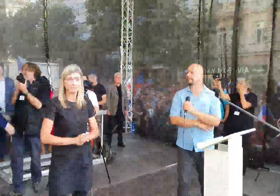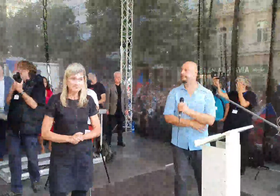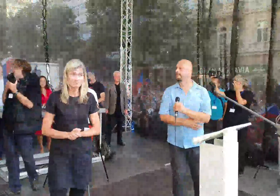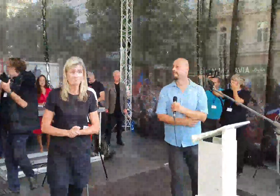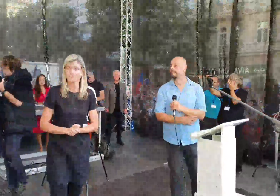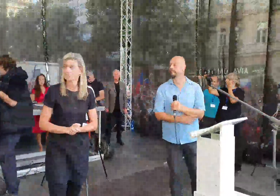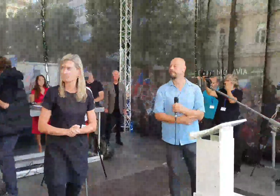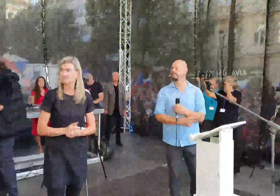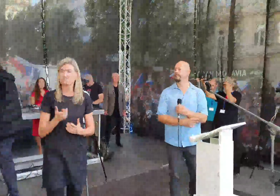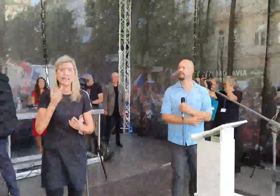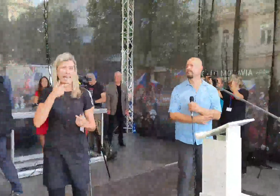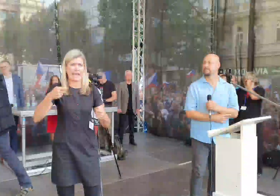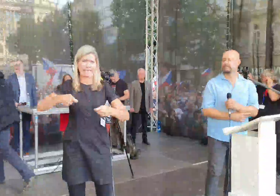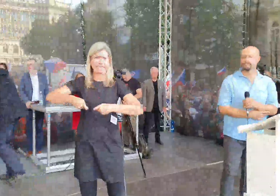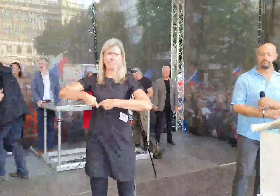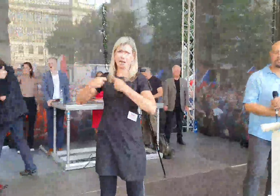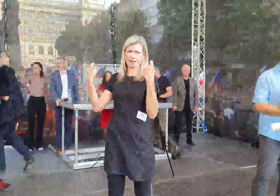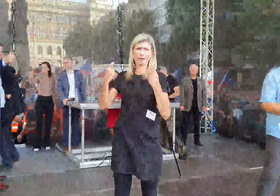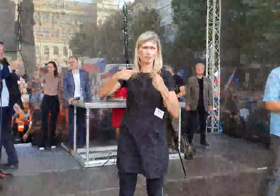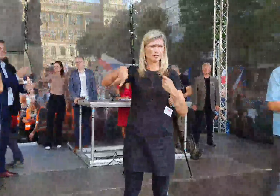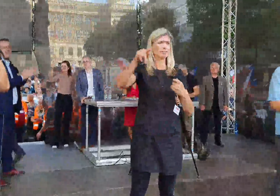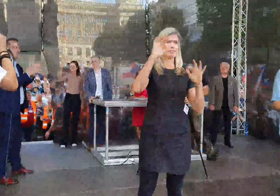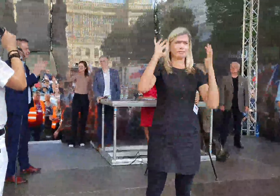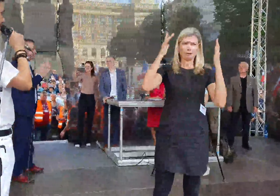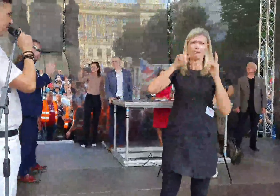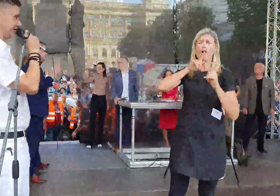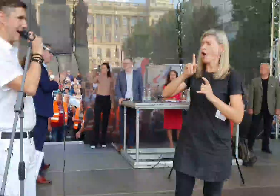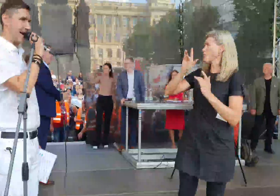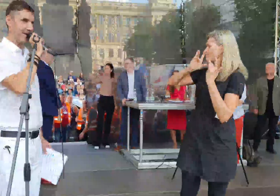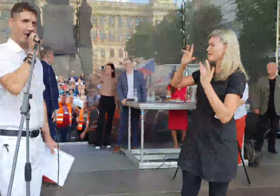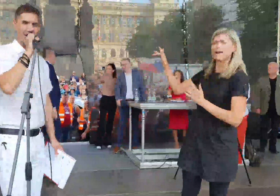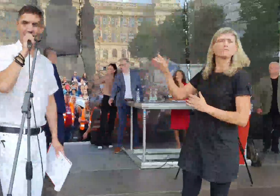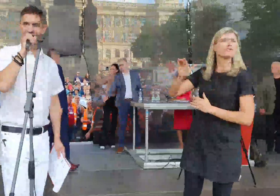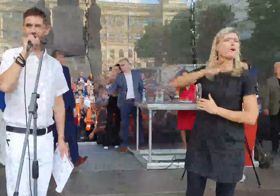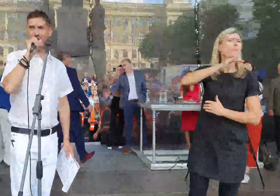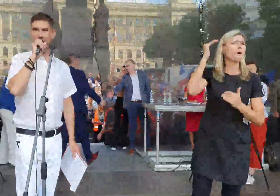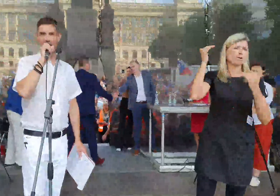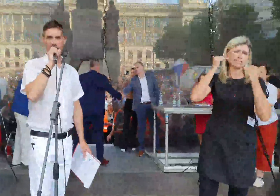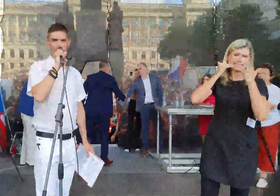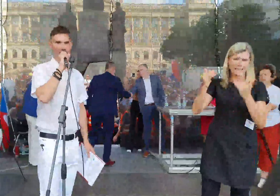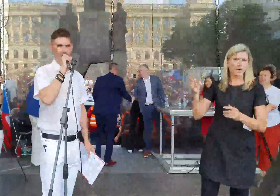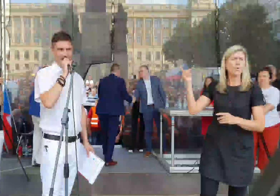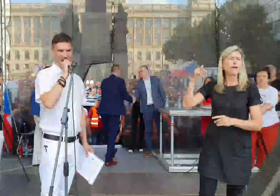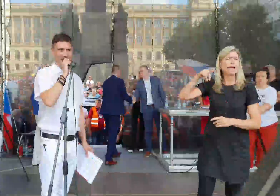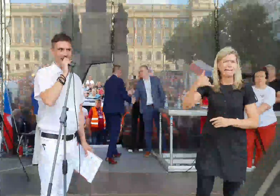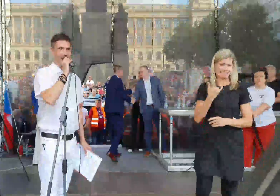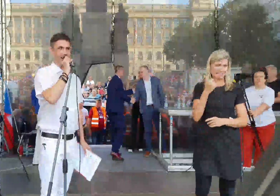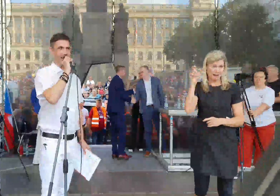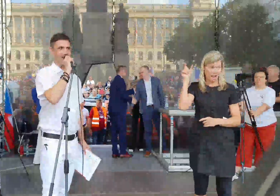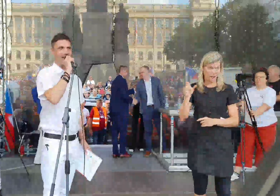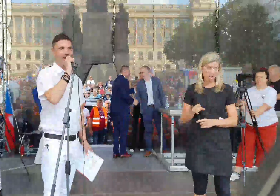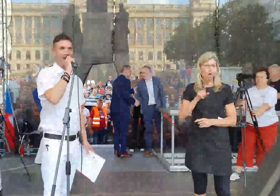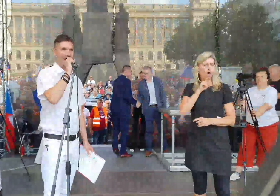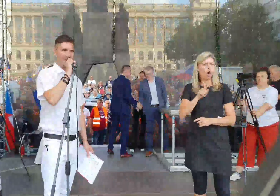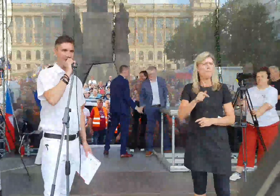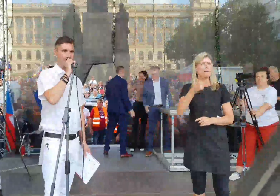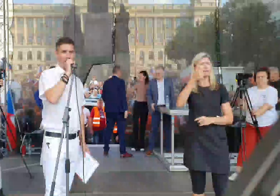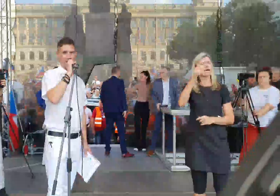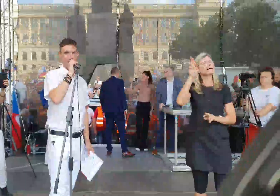Nechceme vás přerušovat v potlesku. Jindro, děkujeme mockrát. Jindro je rozhodně